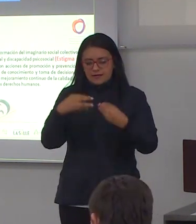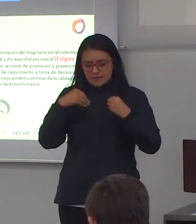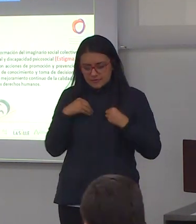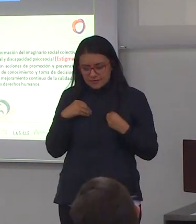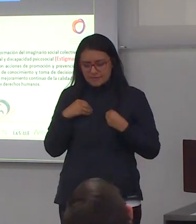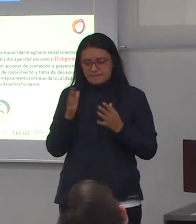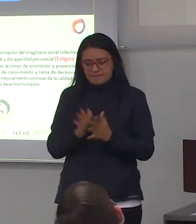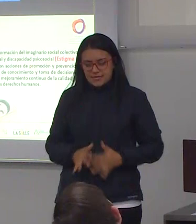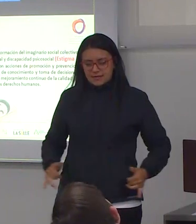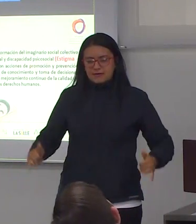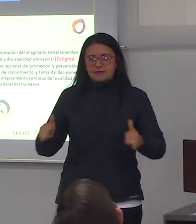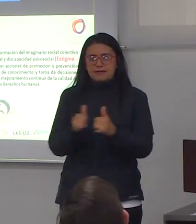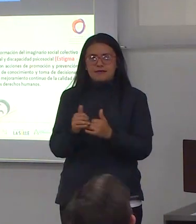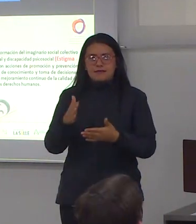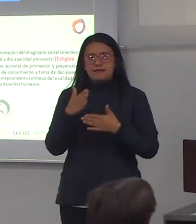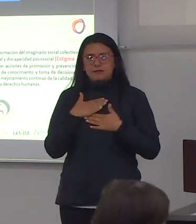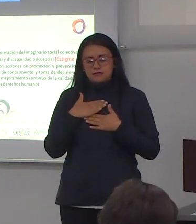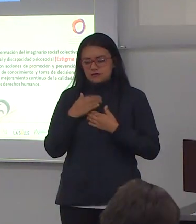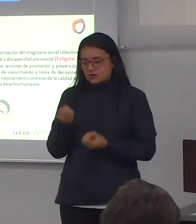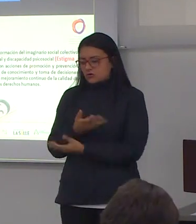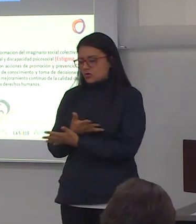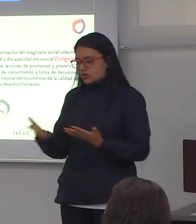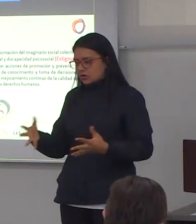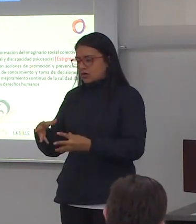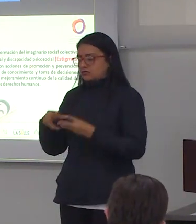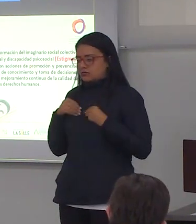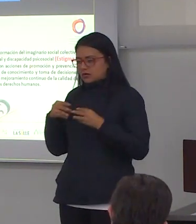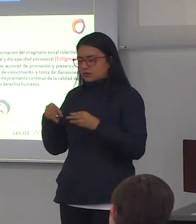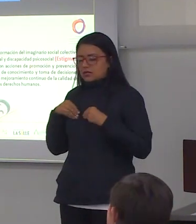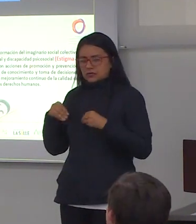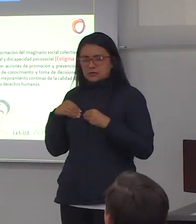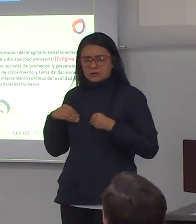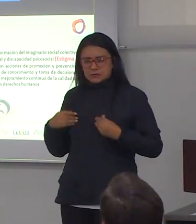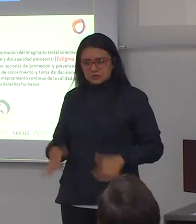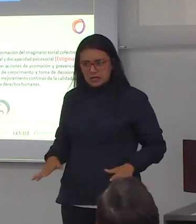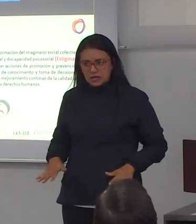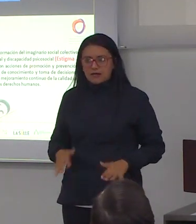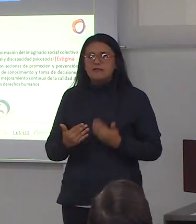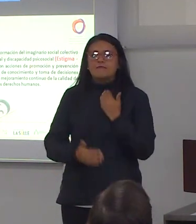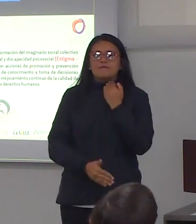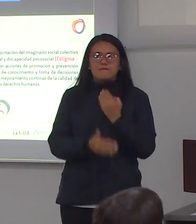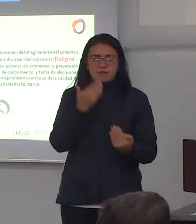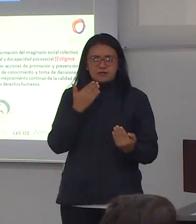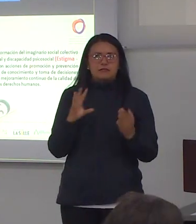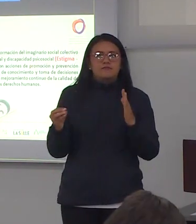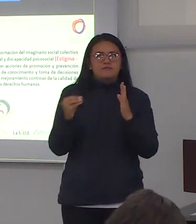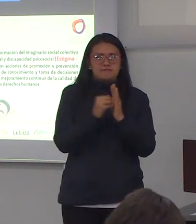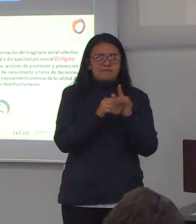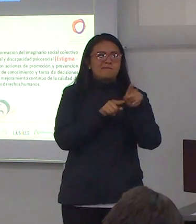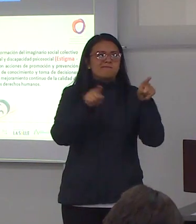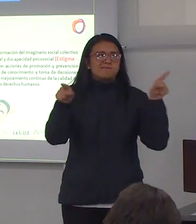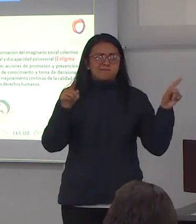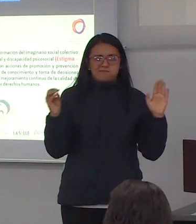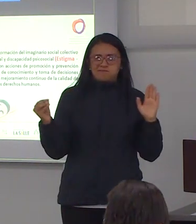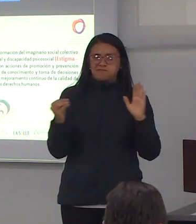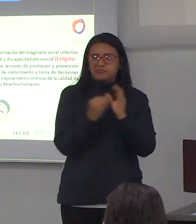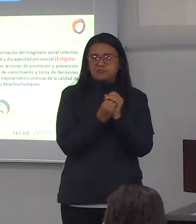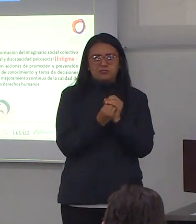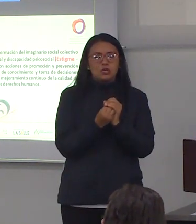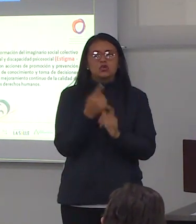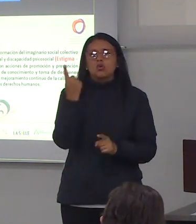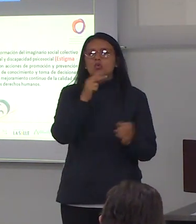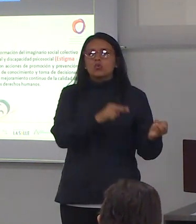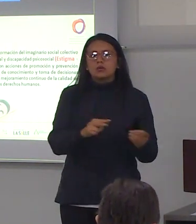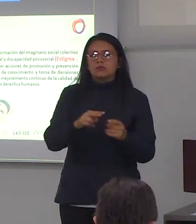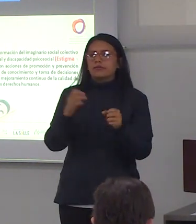su realidad y sus condiciones particulares va a ser mucho más fácil incluirla en todas las esferas no solamente